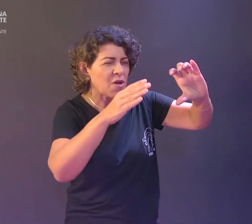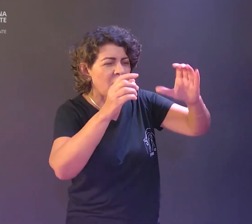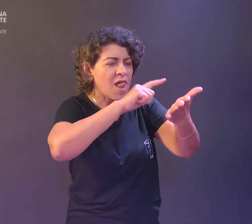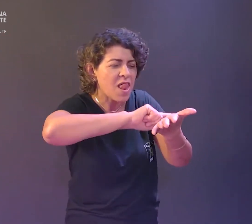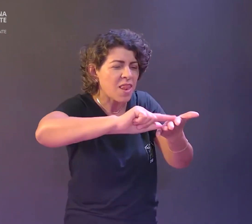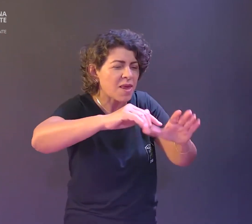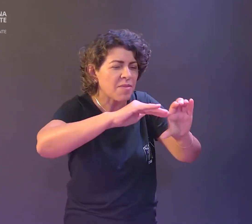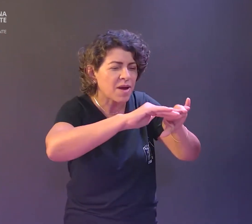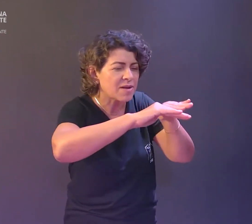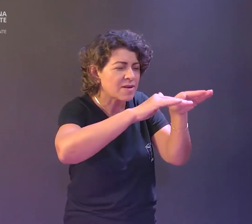vida.